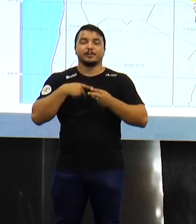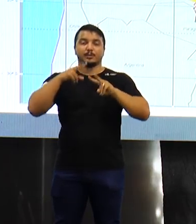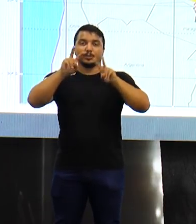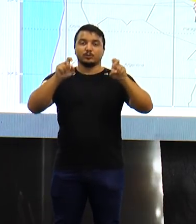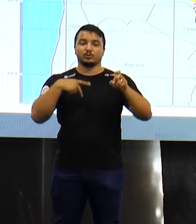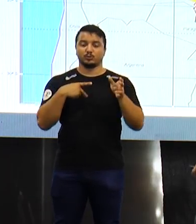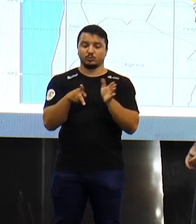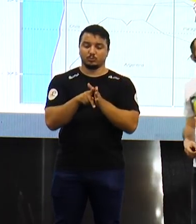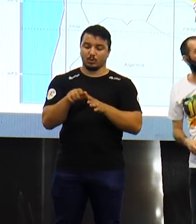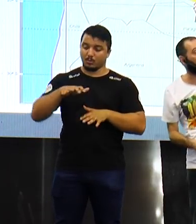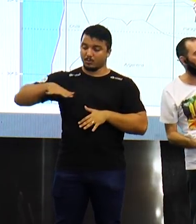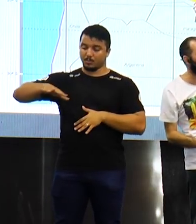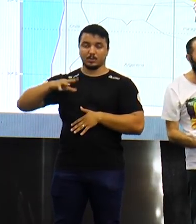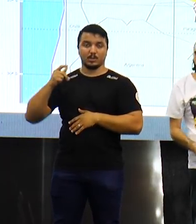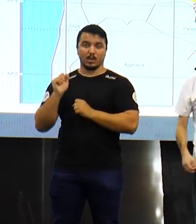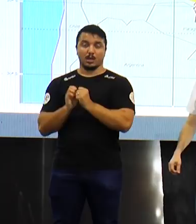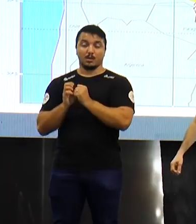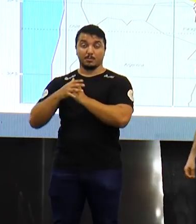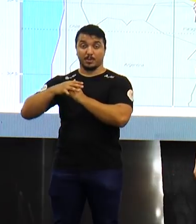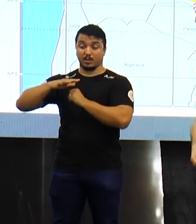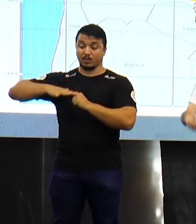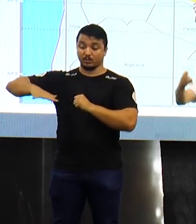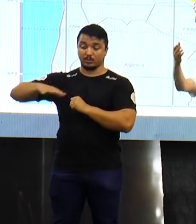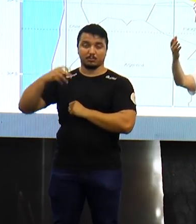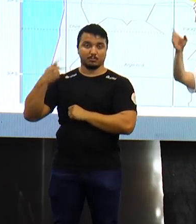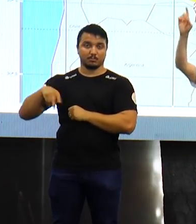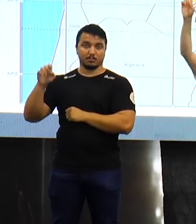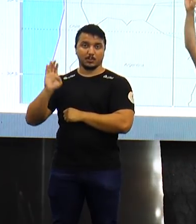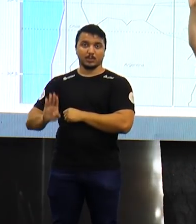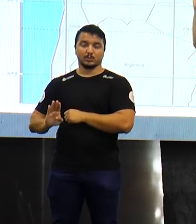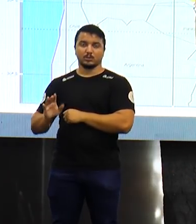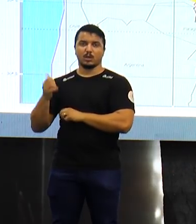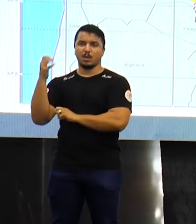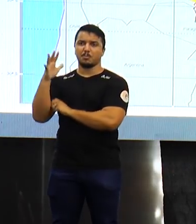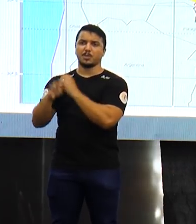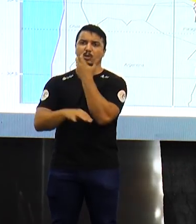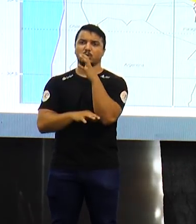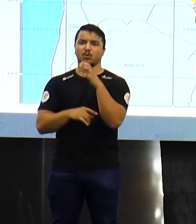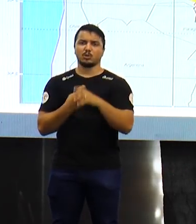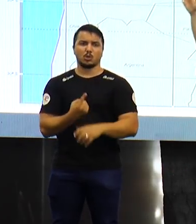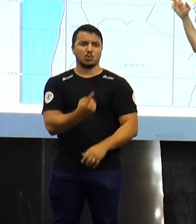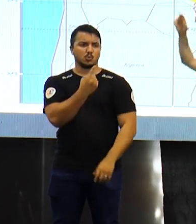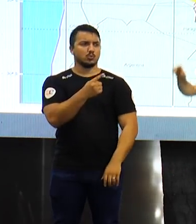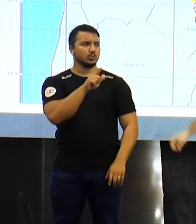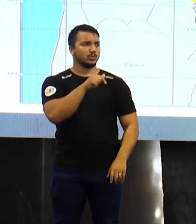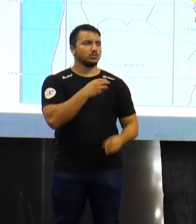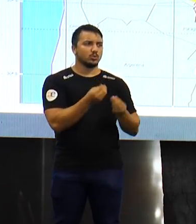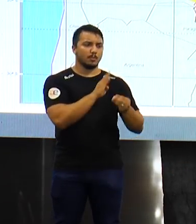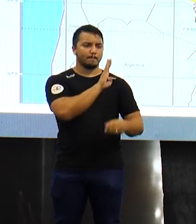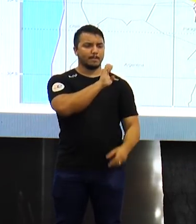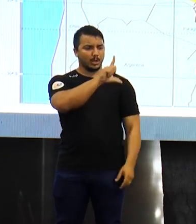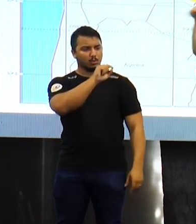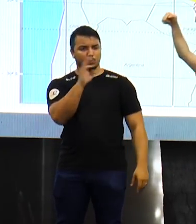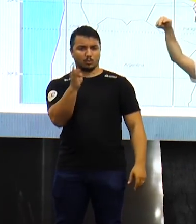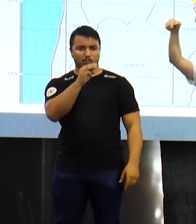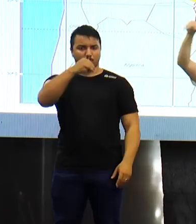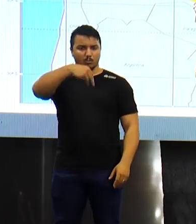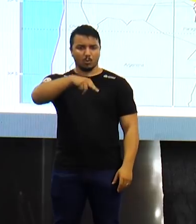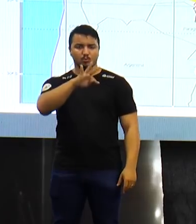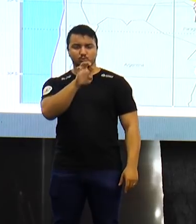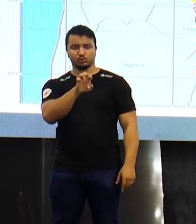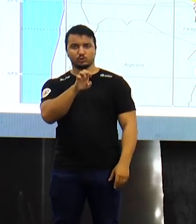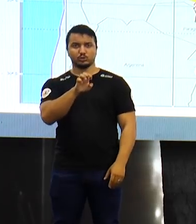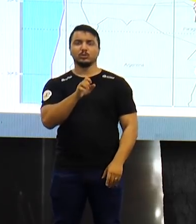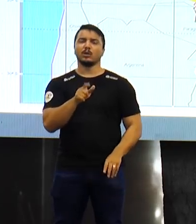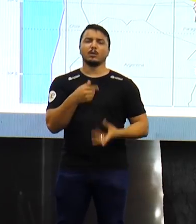fala em questões ambientais do Brasil. Aliás, eu não sei por que as pessoas só falam de uma polêmica, que é a usina de Belo Monte, que o Enem já abordou.